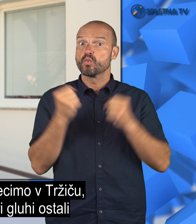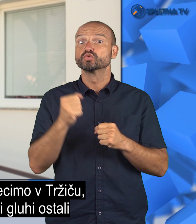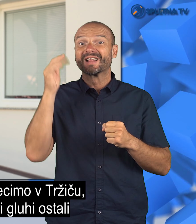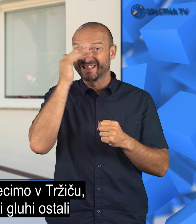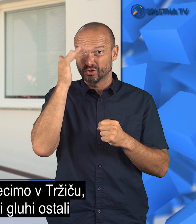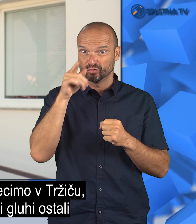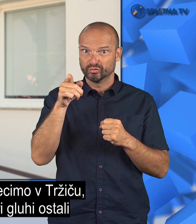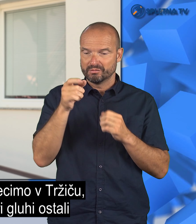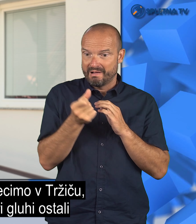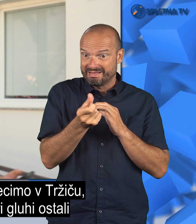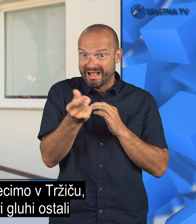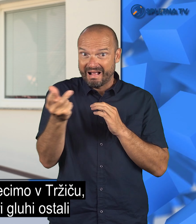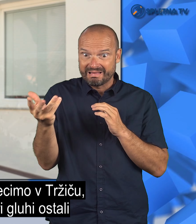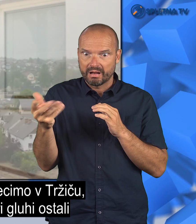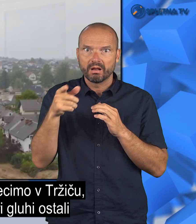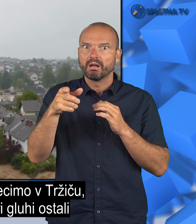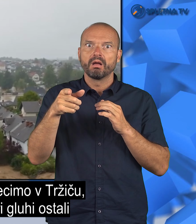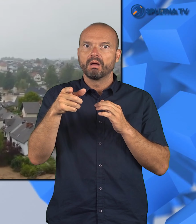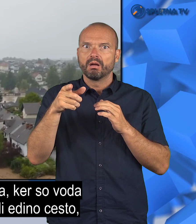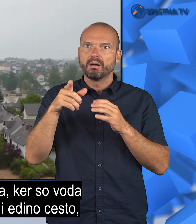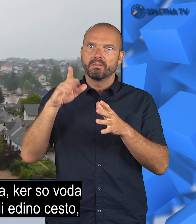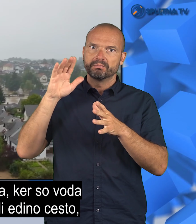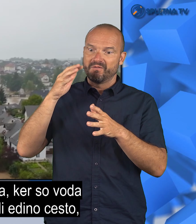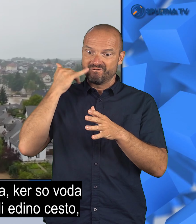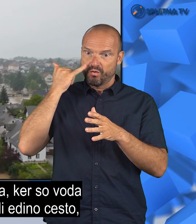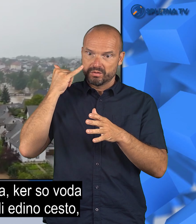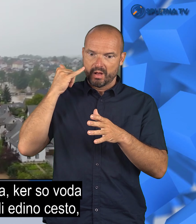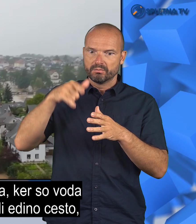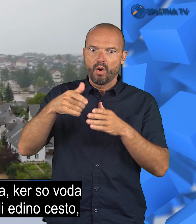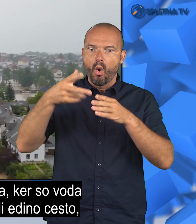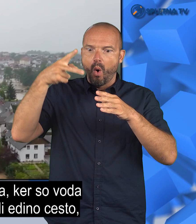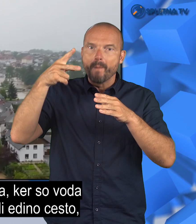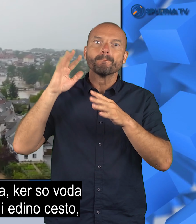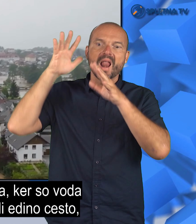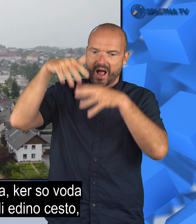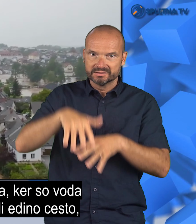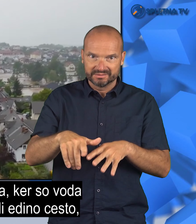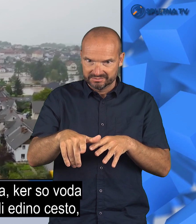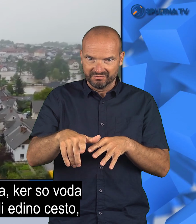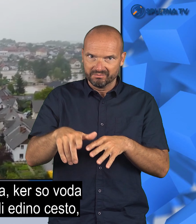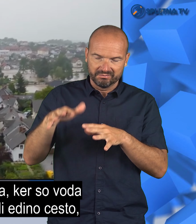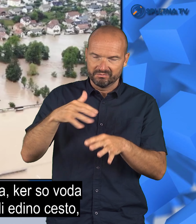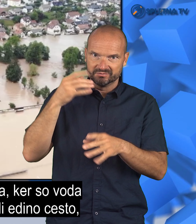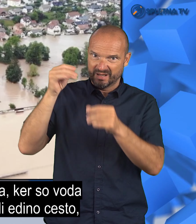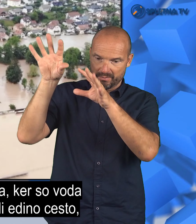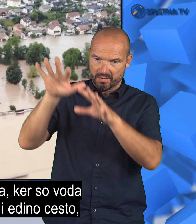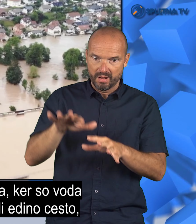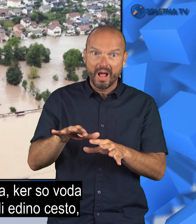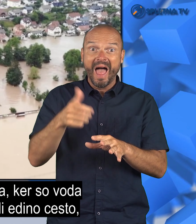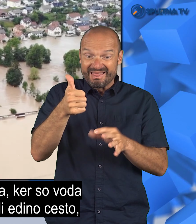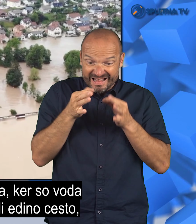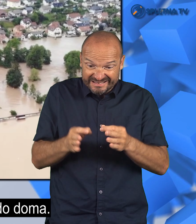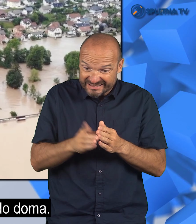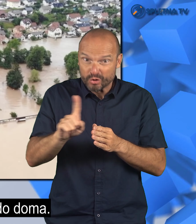Najhujše je bilo recimo v Tržiču, kjer so nekateri gluhi ostali odrezani od sveta, kjer je voda in plazovi so odnesli